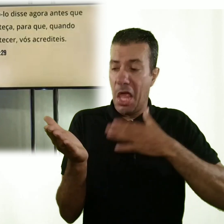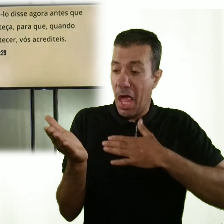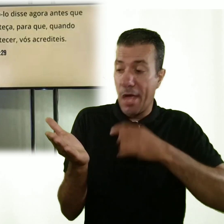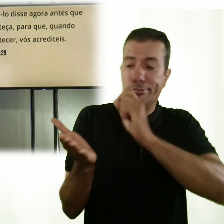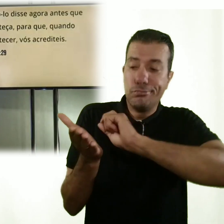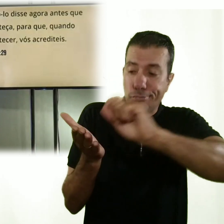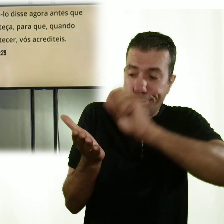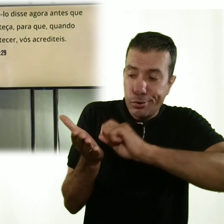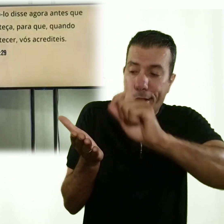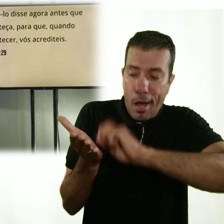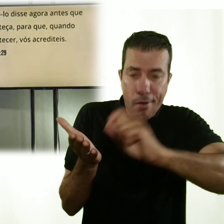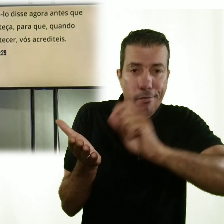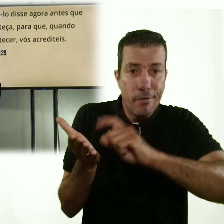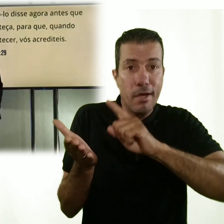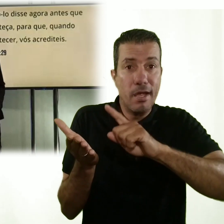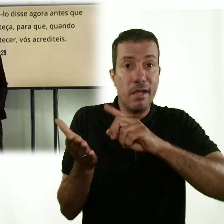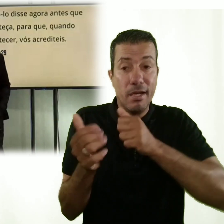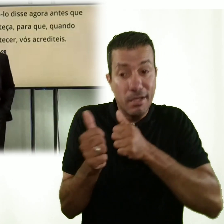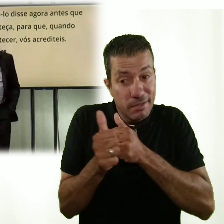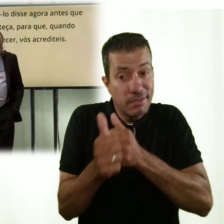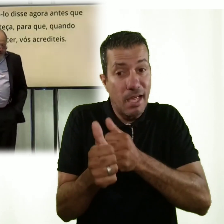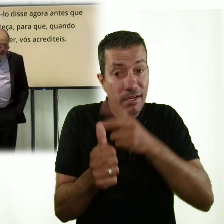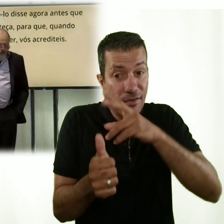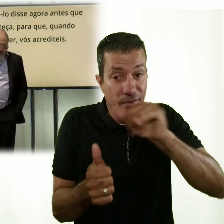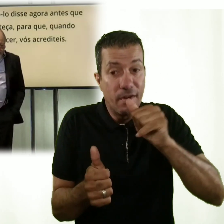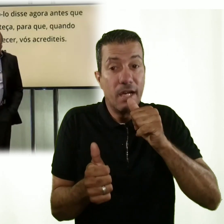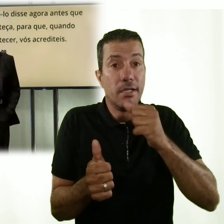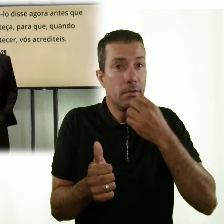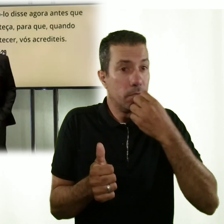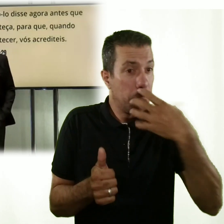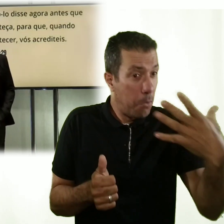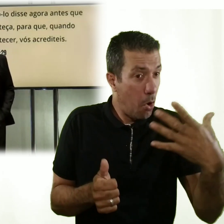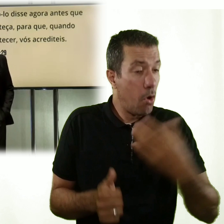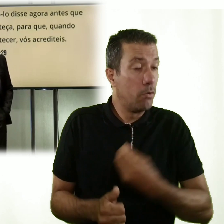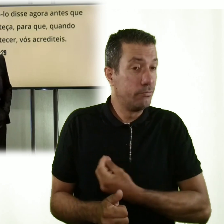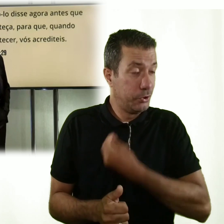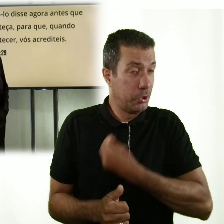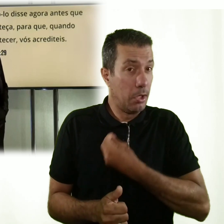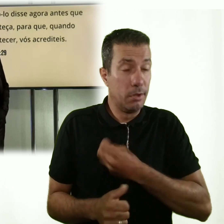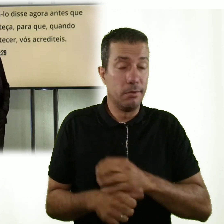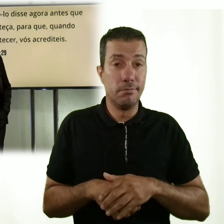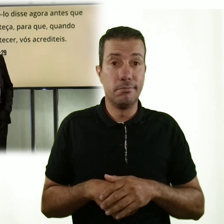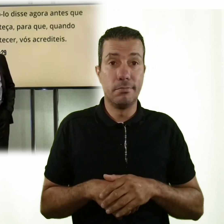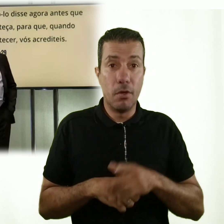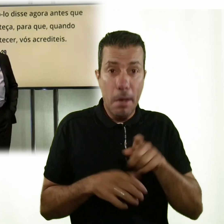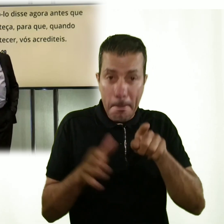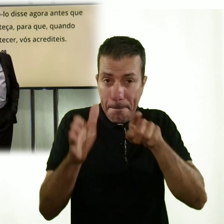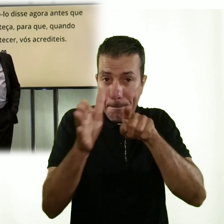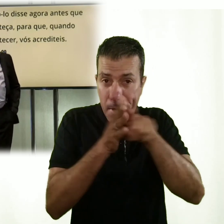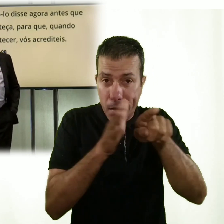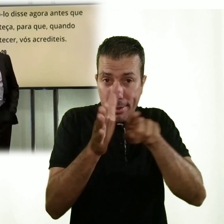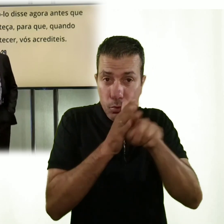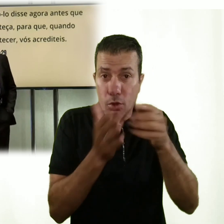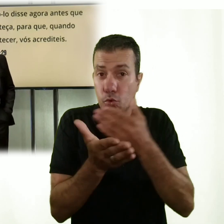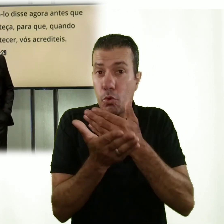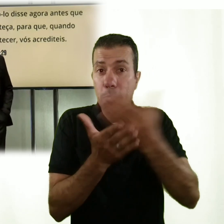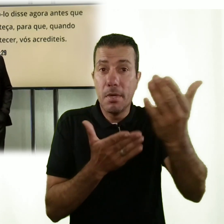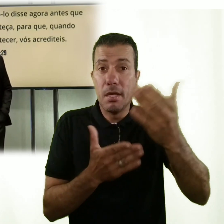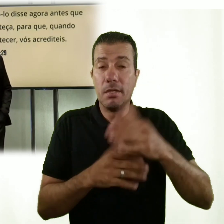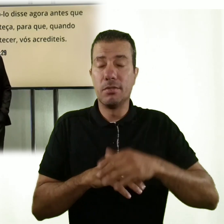escrever, segue o que está aqui que você vai se dar bem. Porque eu vou te fazer uma pergunta agora, que é aquela pergunta do início, que eu fiz aqui com o